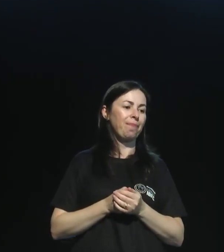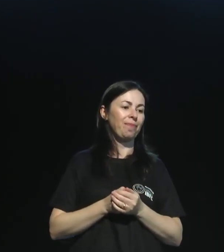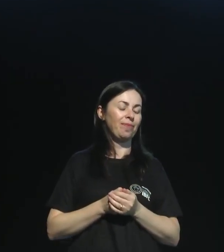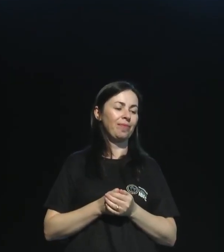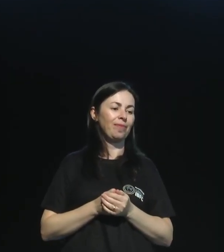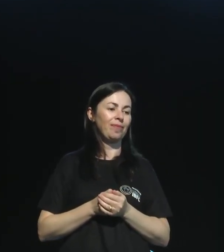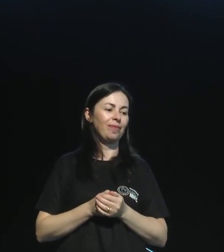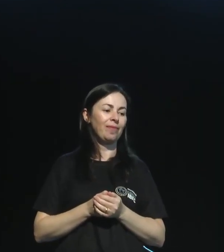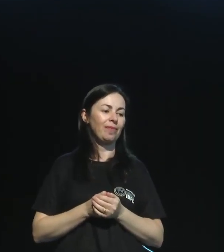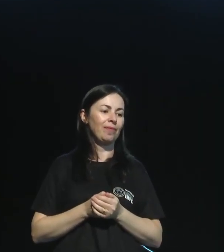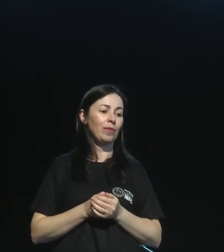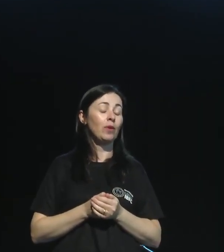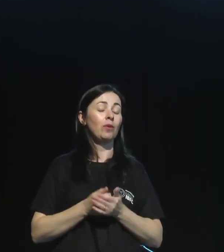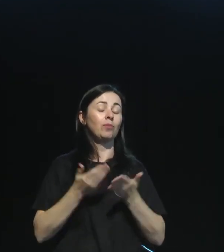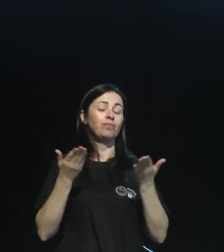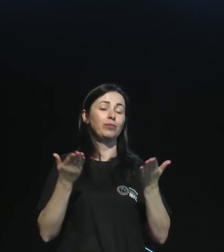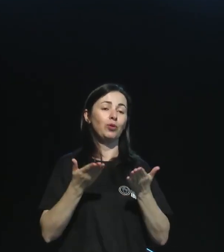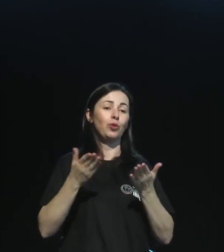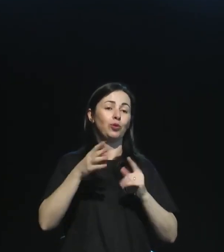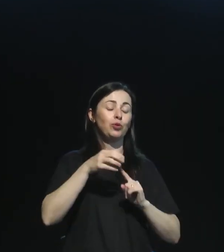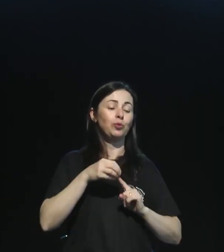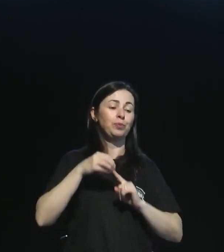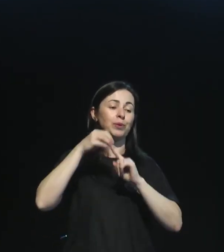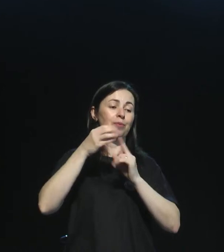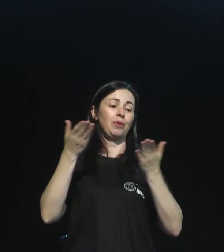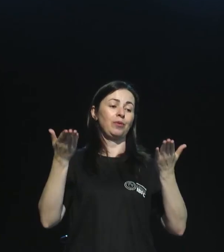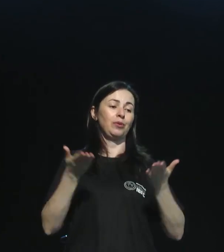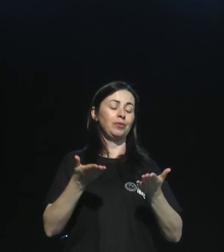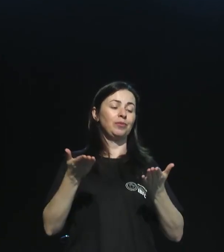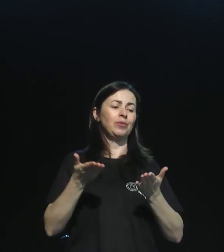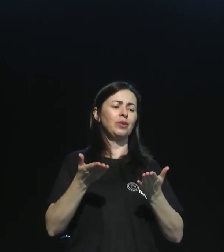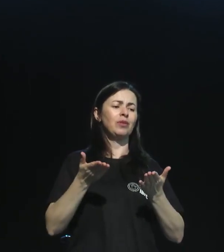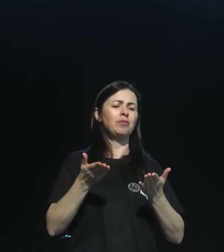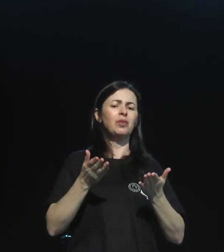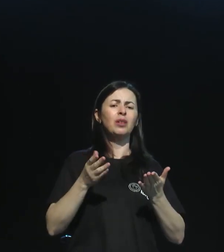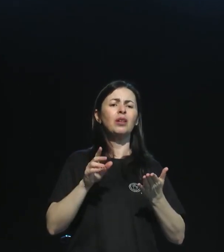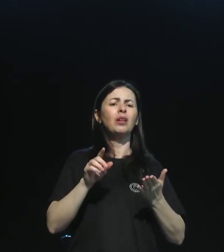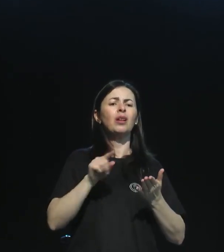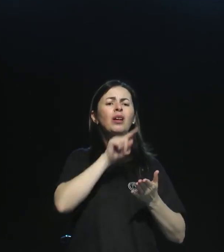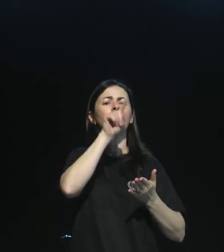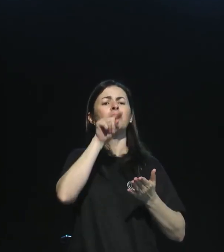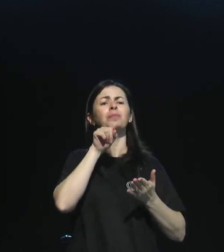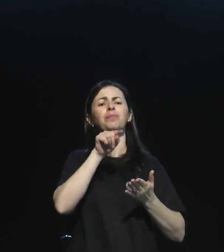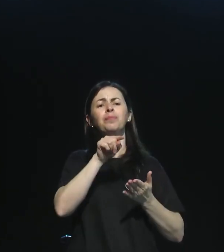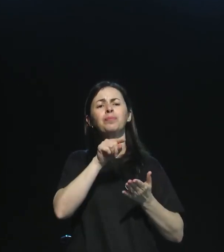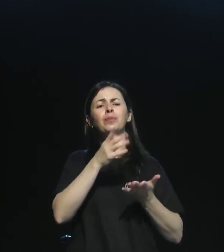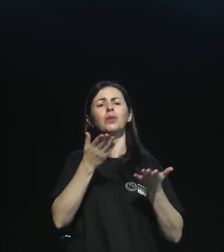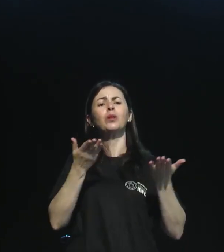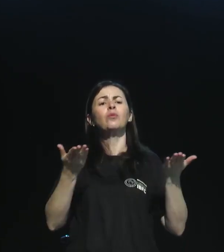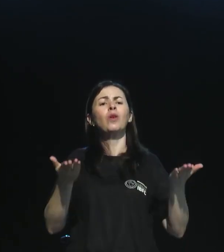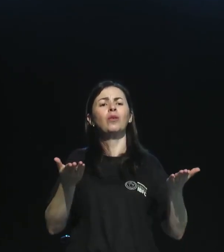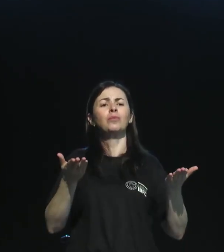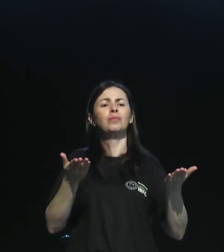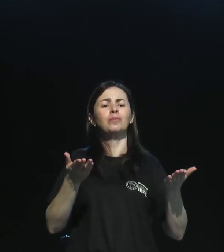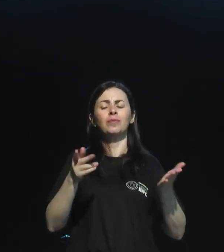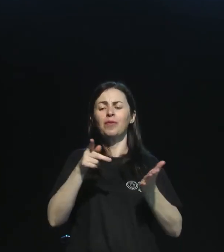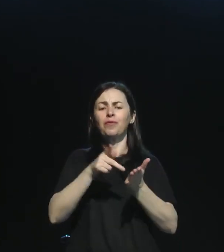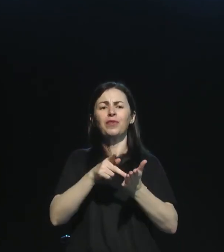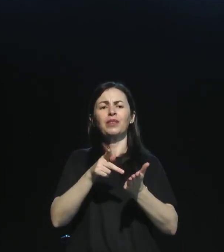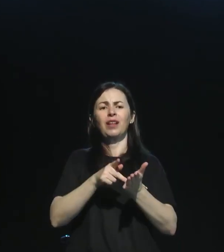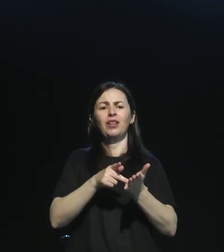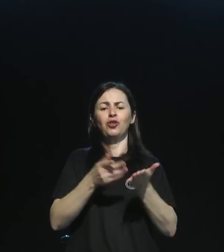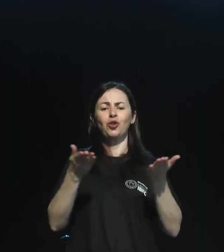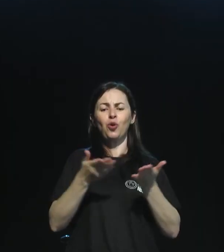a grande questão hoje é, que verdade você está seguindo? Que verdade você